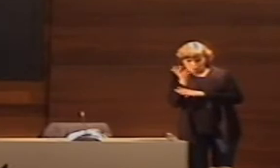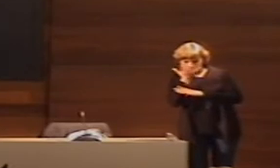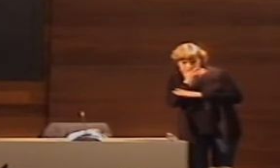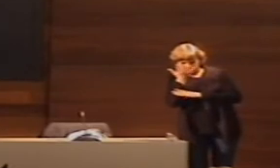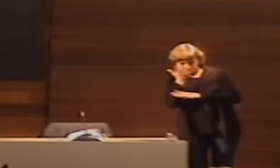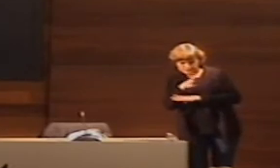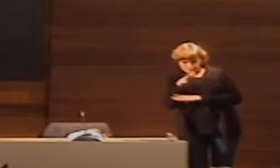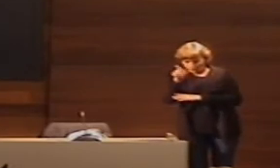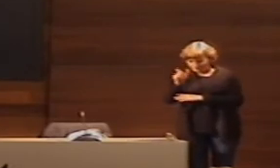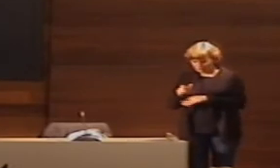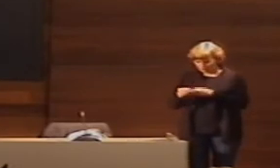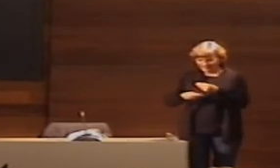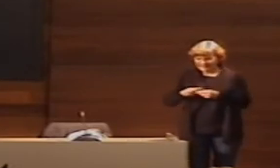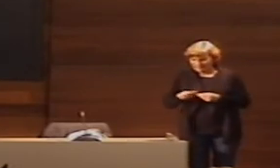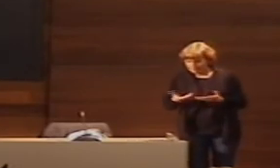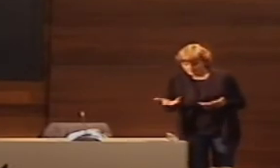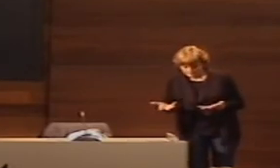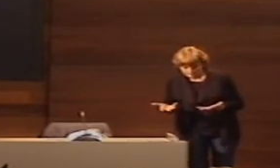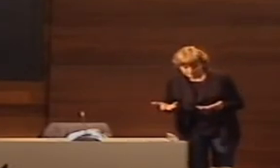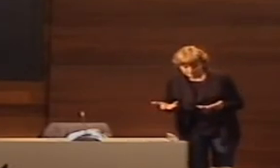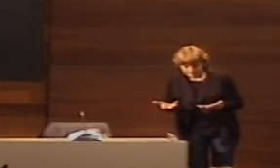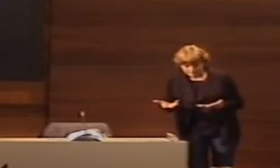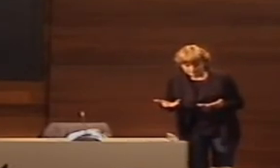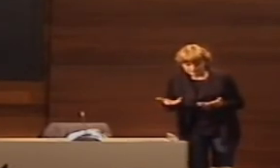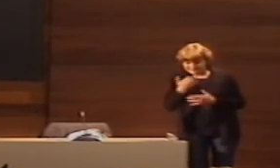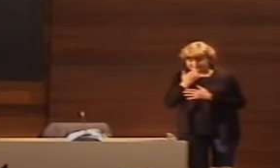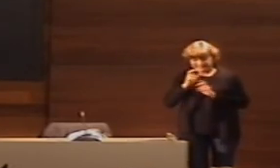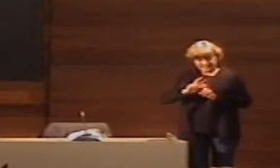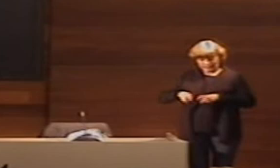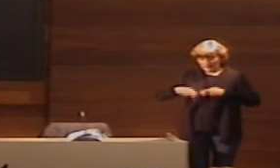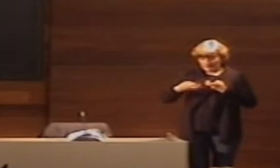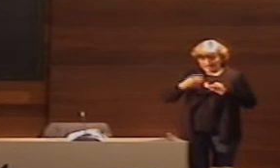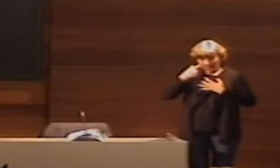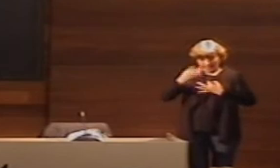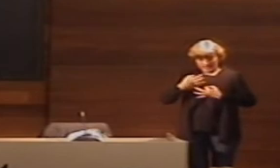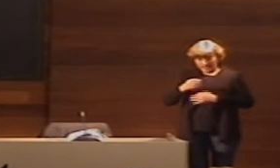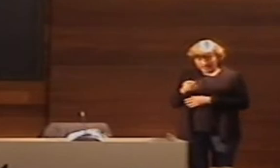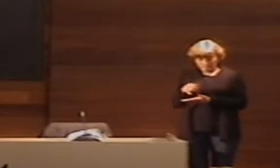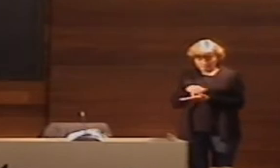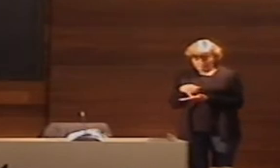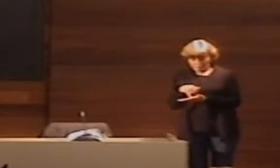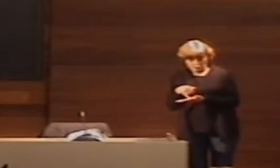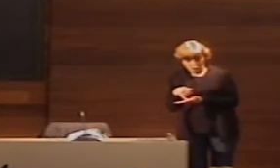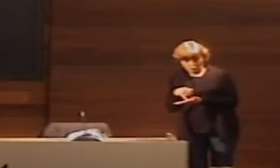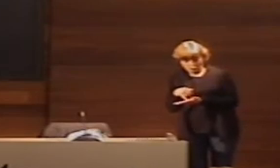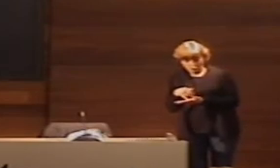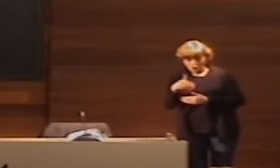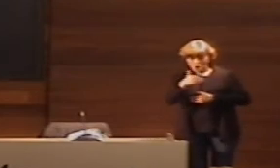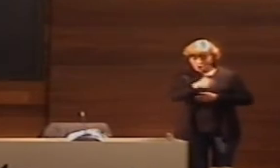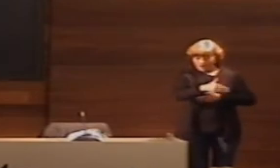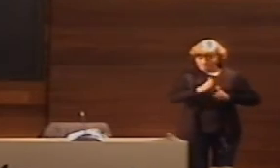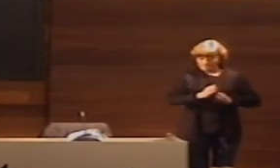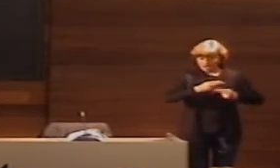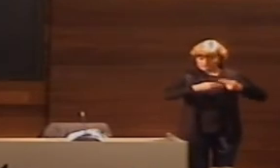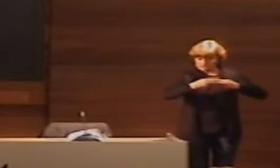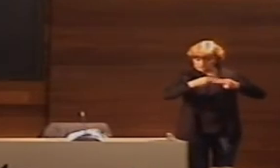los operarios, cuando se está reciclando muy poco y el bioestabilizado no va a computar, ahora